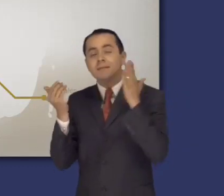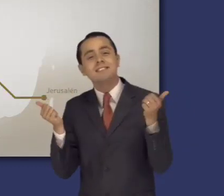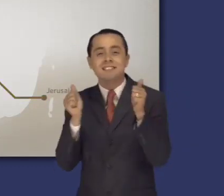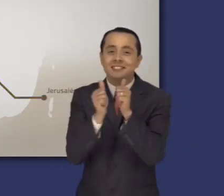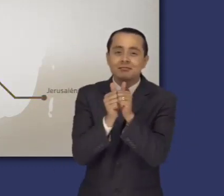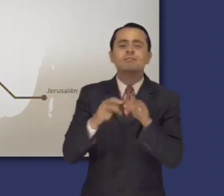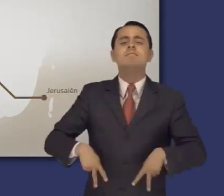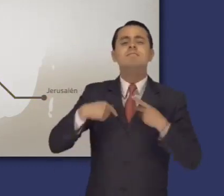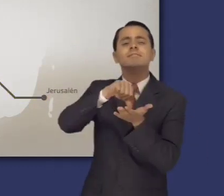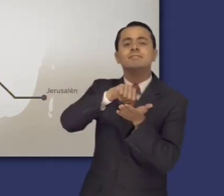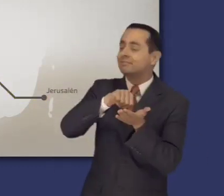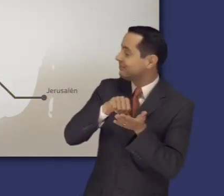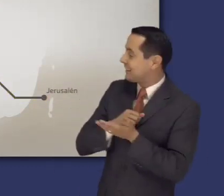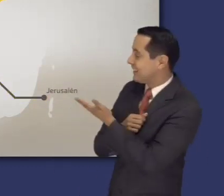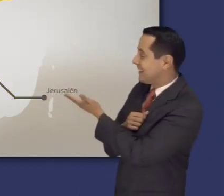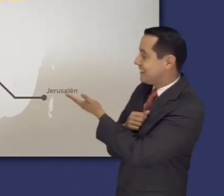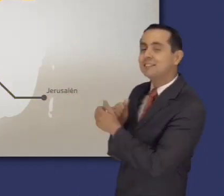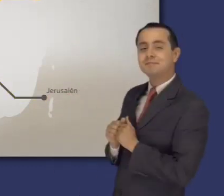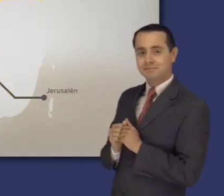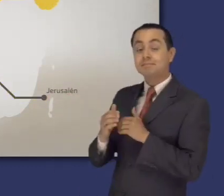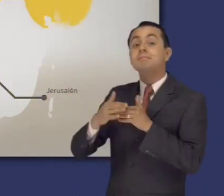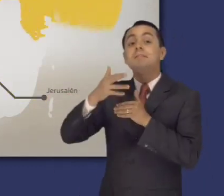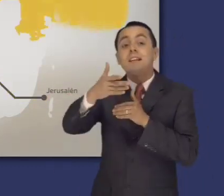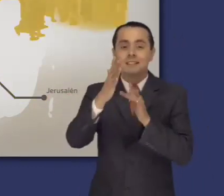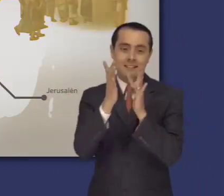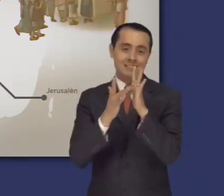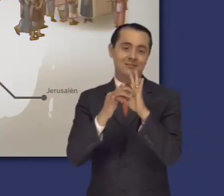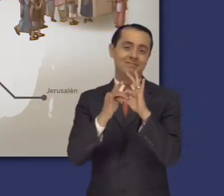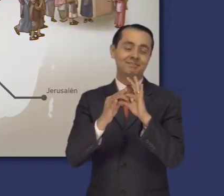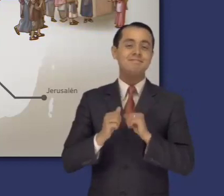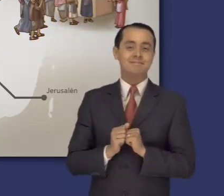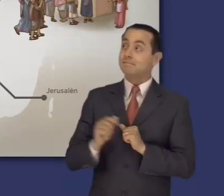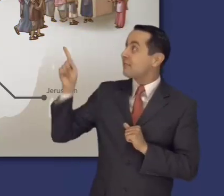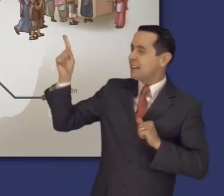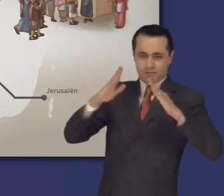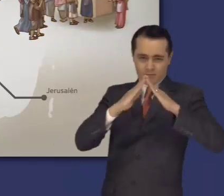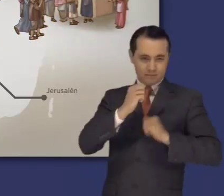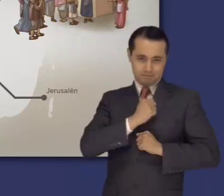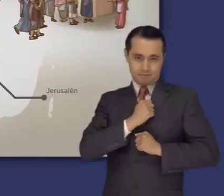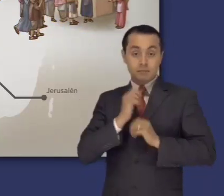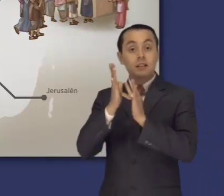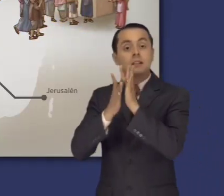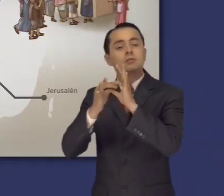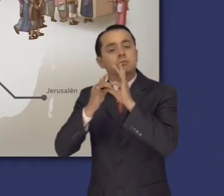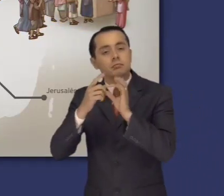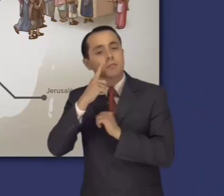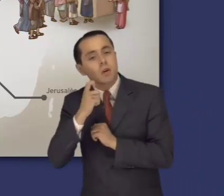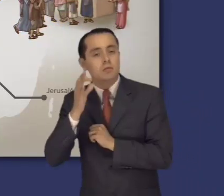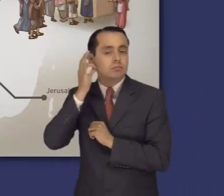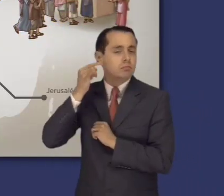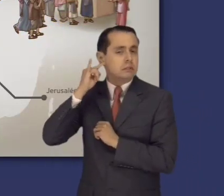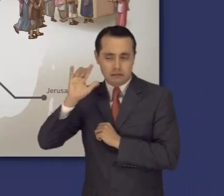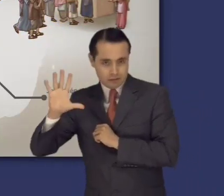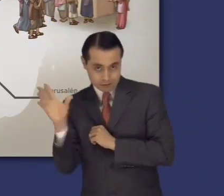vivía con su madre en Jerusalén. De hecho, parece que los primeros cristianos utilizaban su casa como lugar de